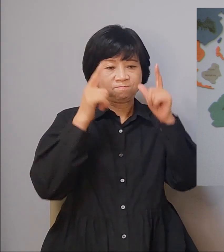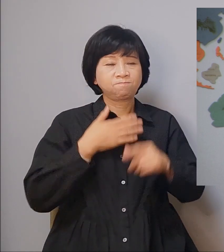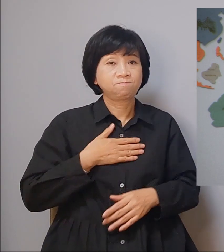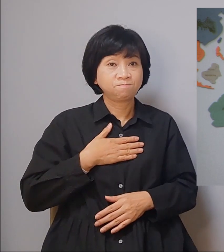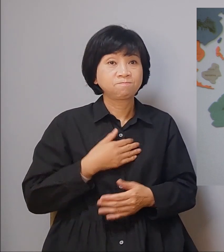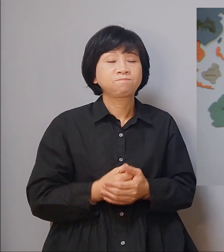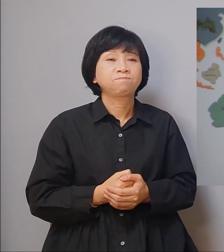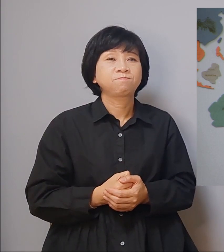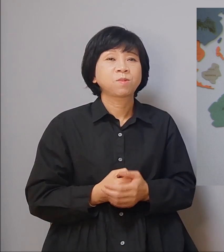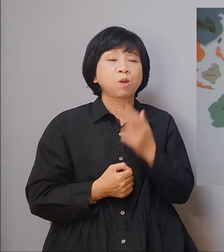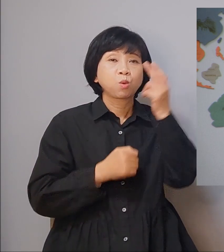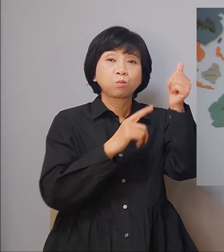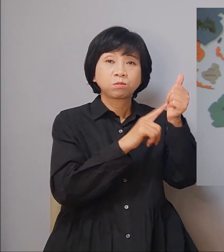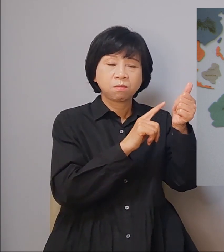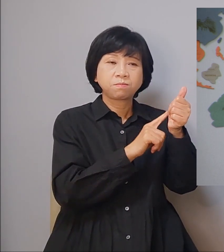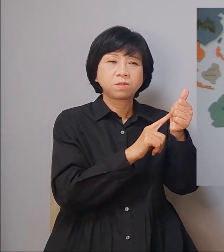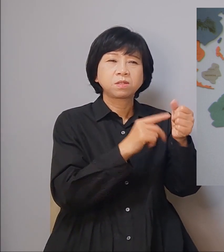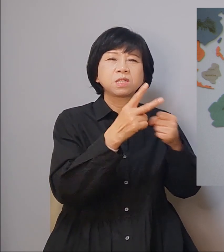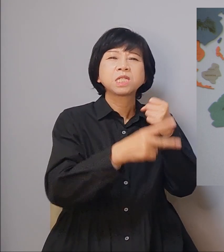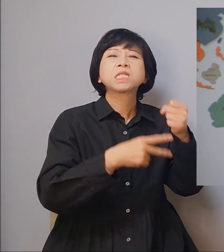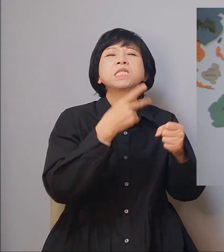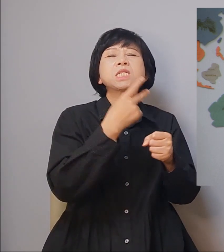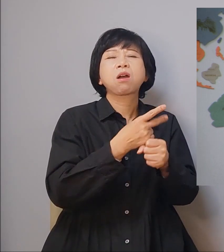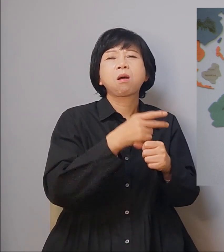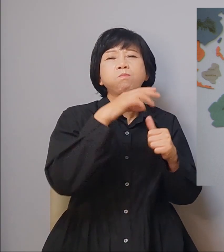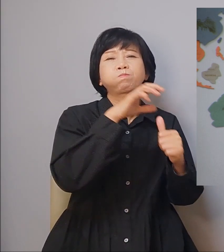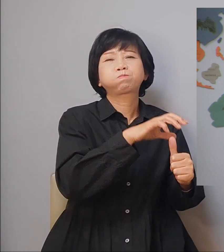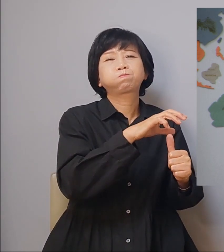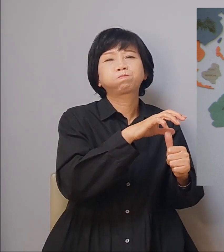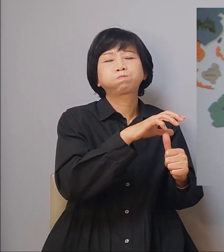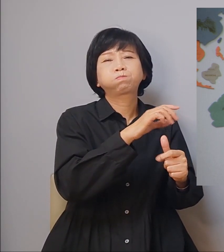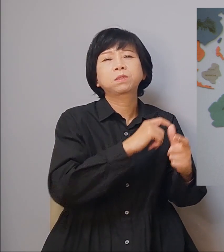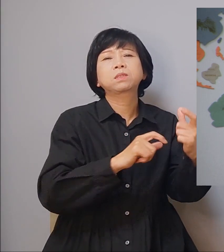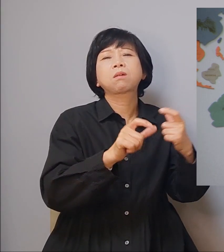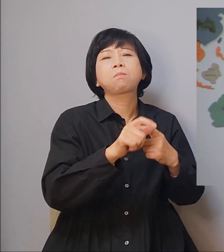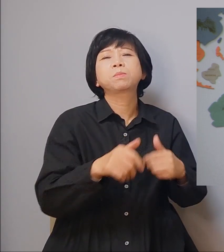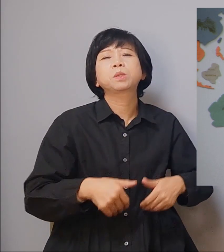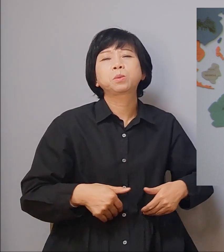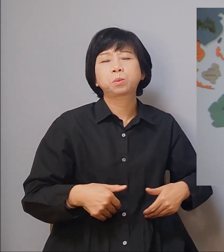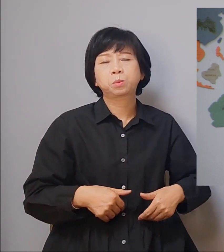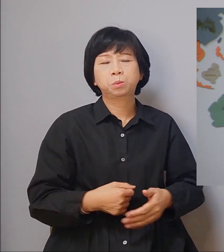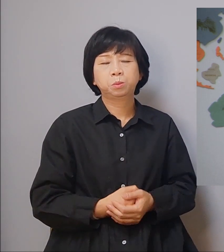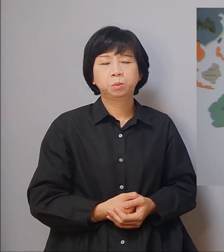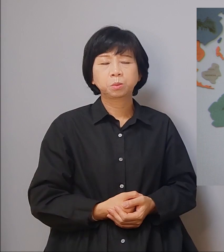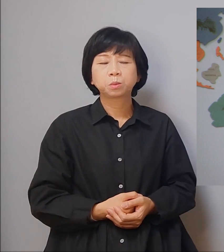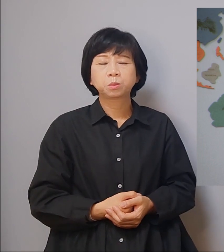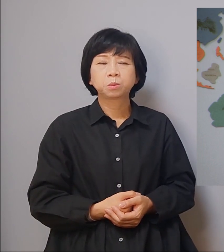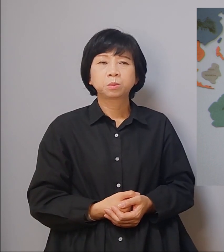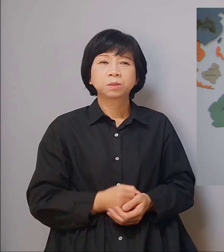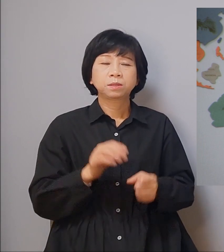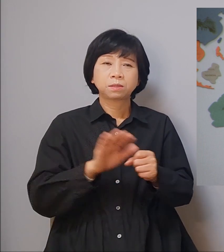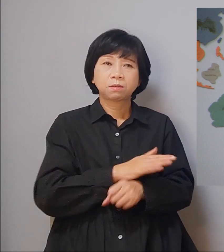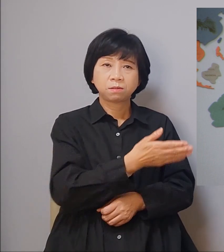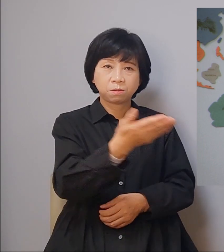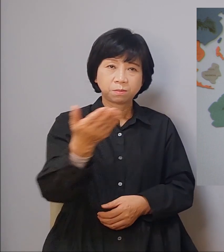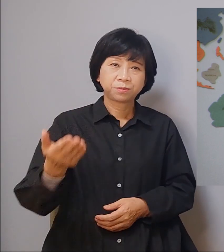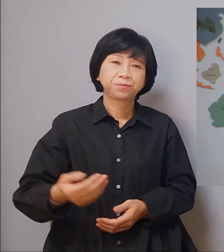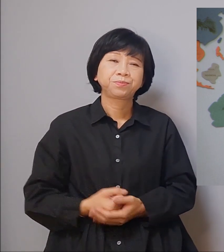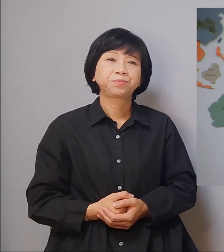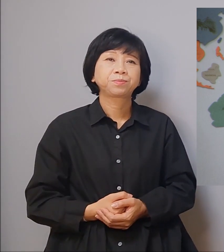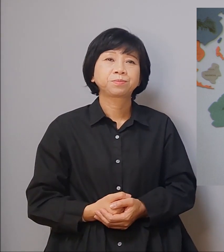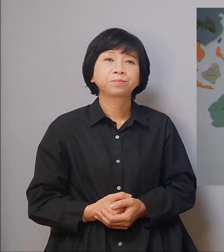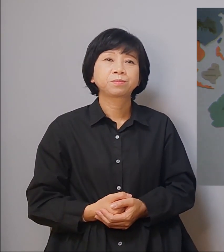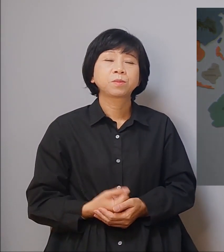년 더 감옥에서 보내야만 하는 것이 하나님의 이유였어요. 사랑하는 성도 여러분,